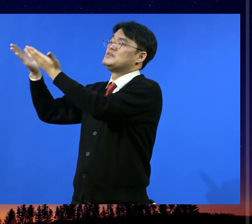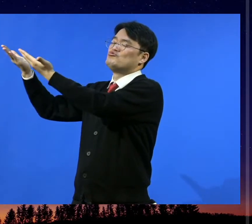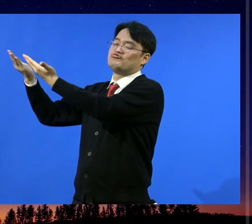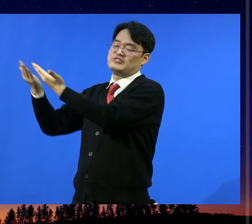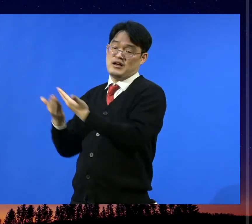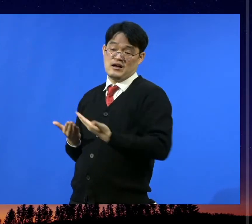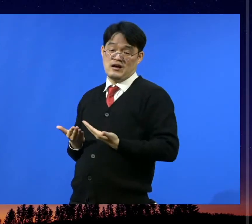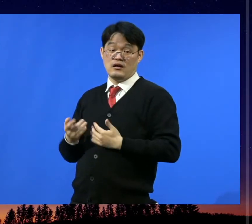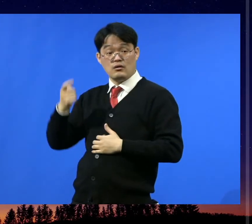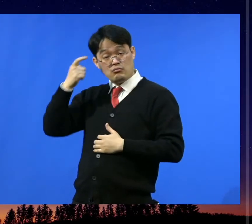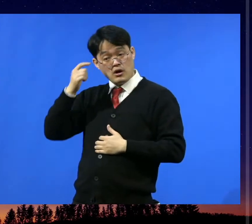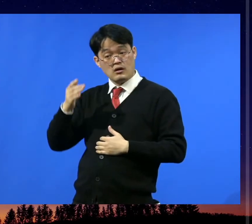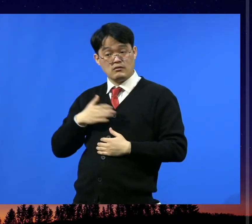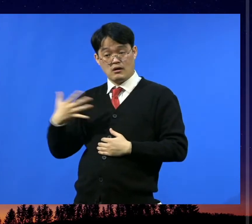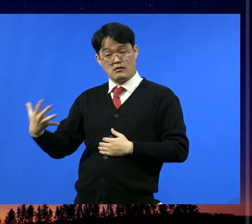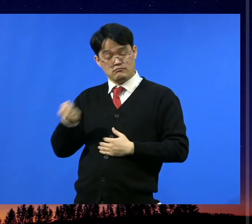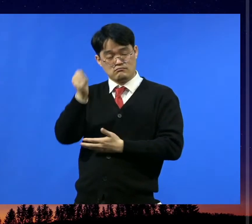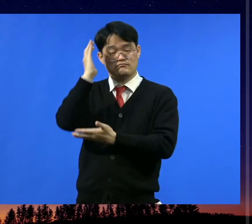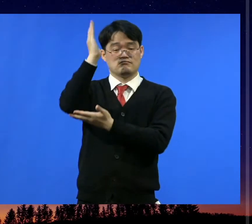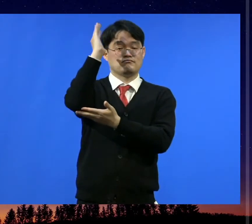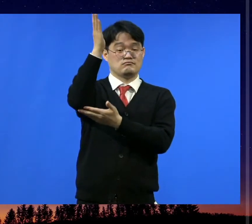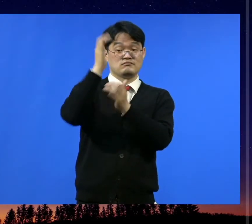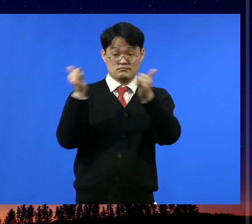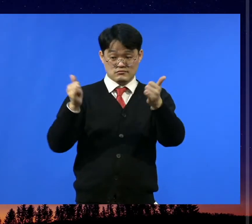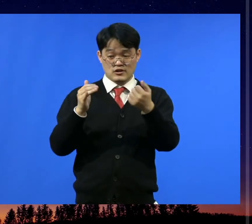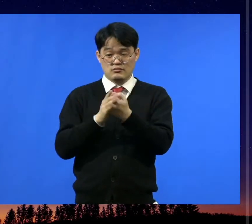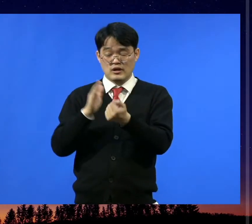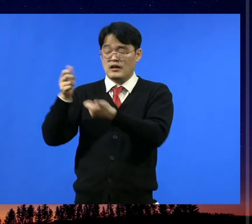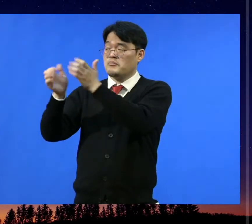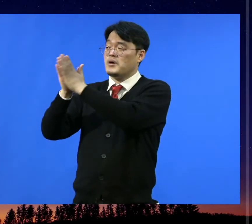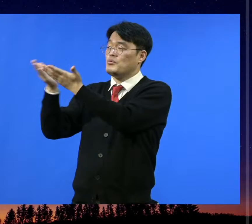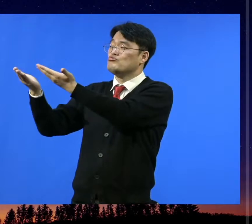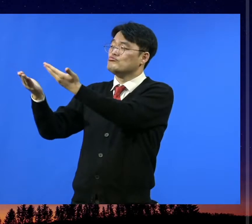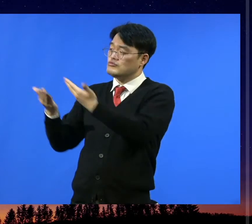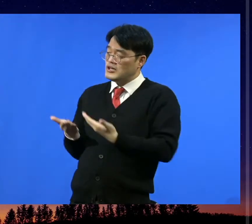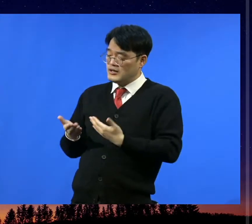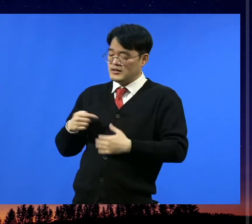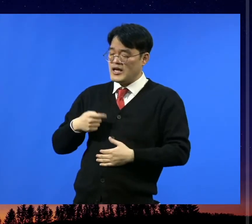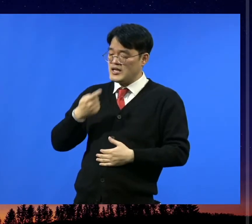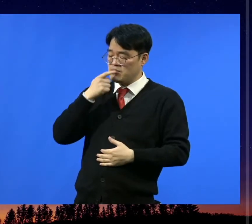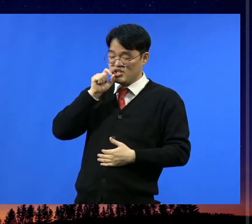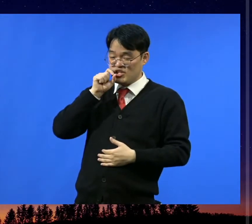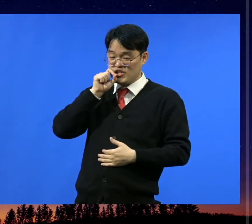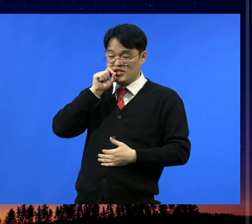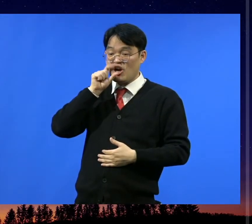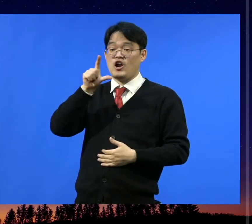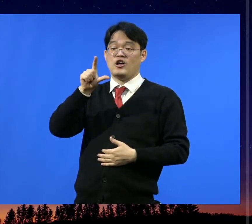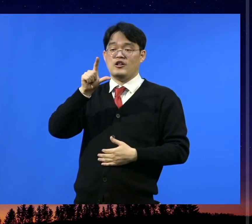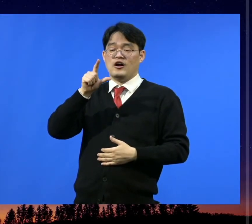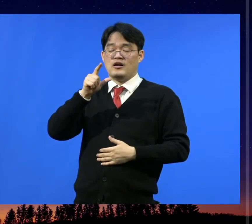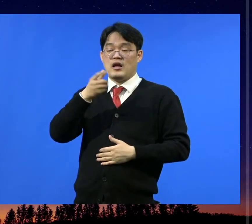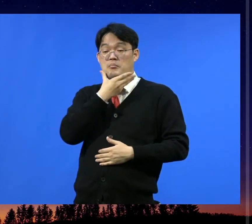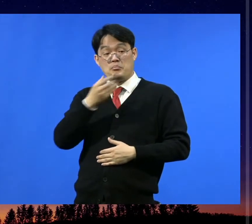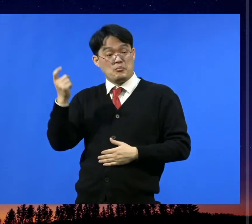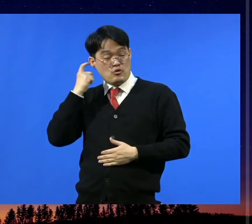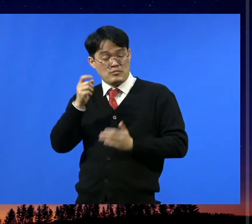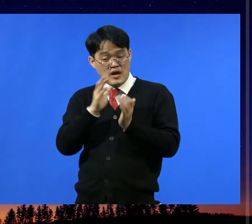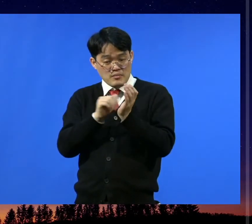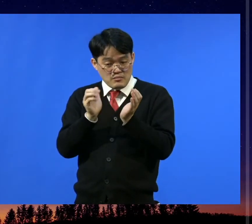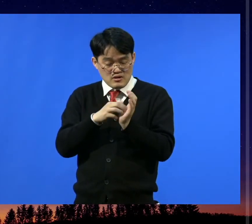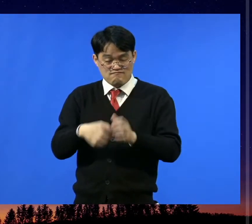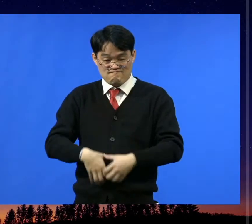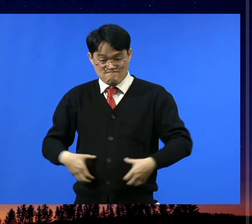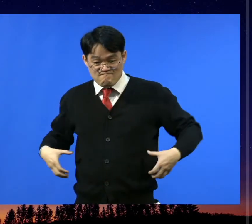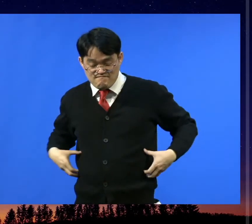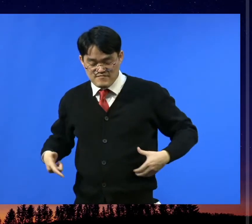사역자니까 말씀을 내게 주십시오. 그래서 나의 입을 열어서 복음의 비밀을 담대하게 말하게 해달라.